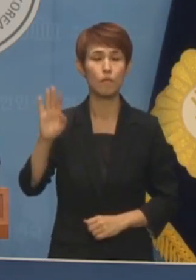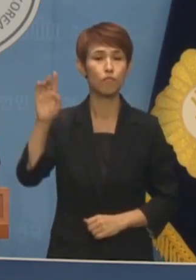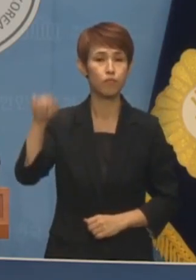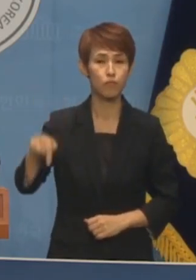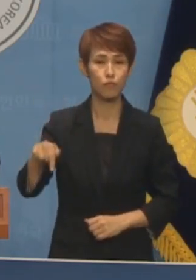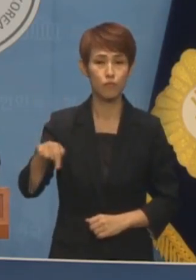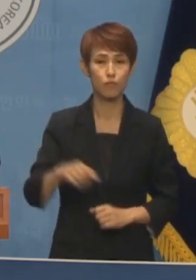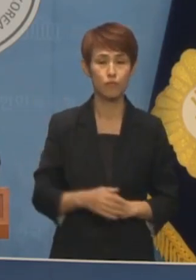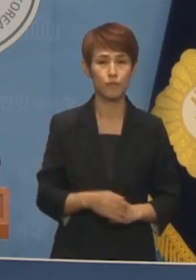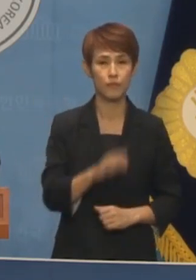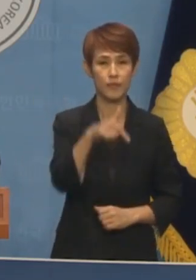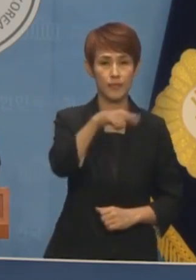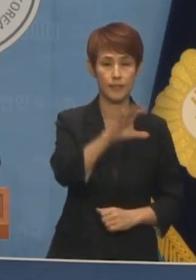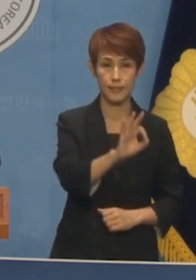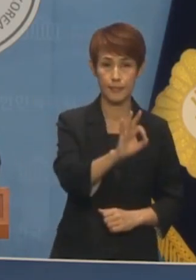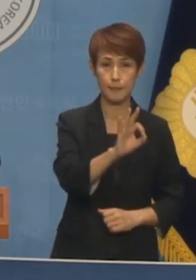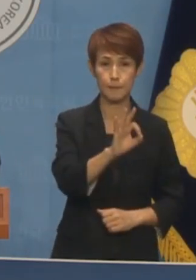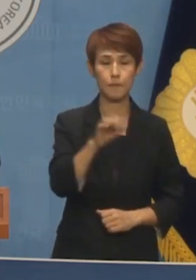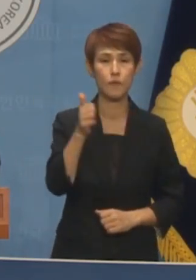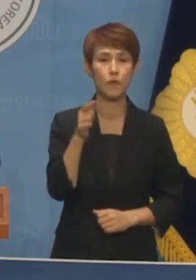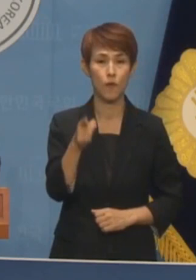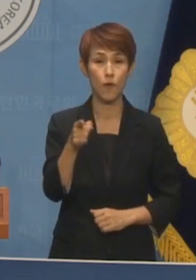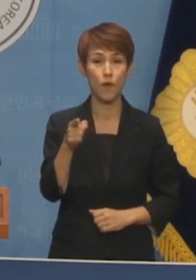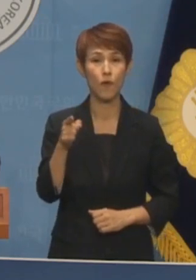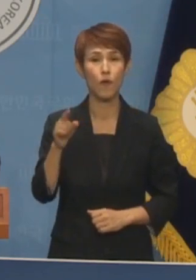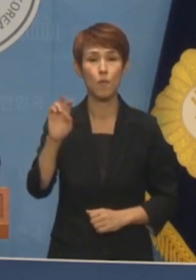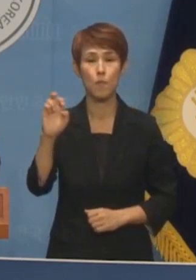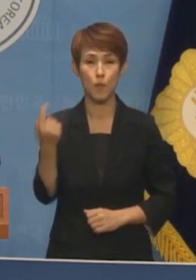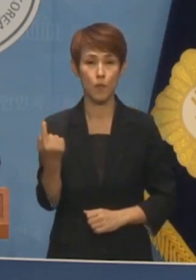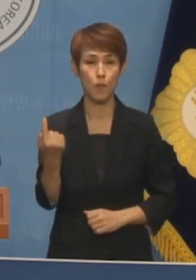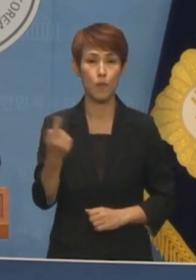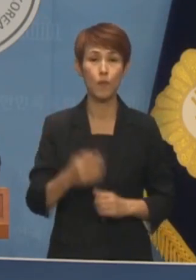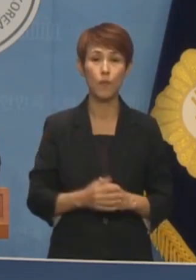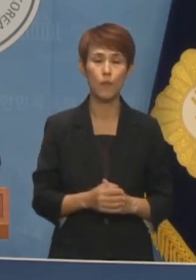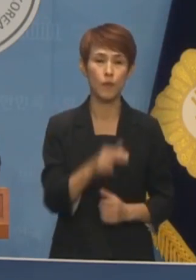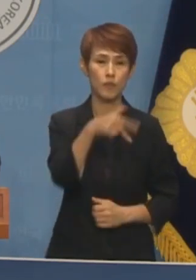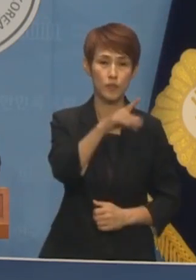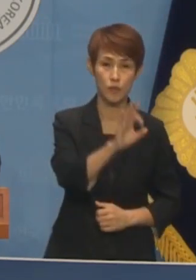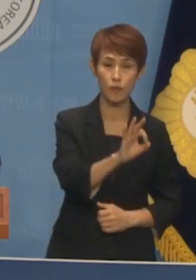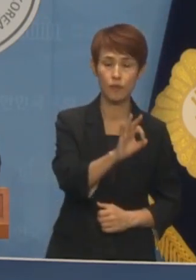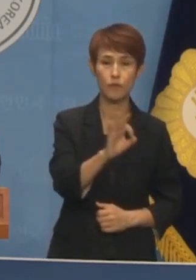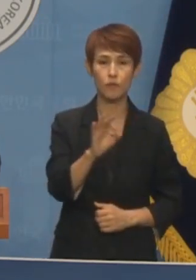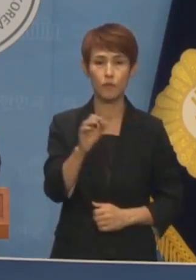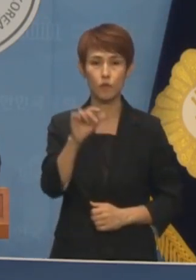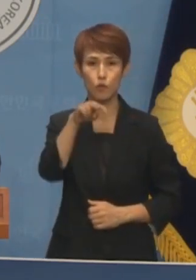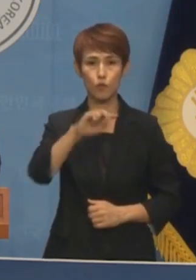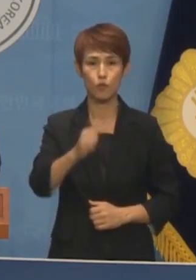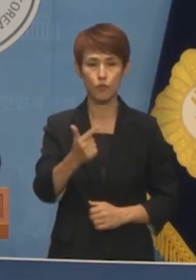부송찬, 강유정, 허영, 목영종, 정준호,